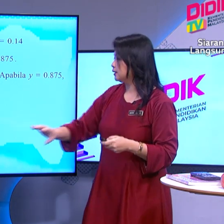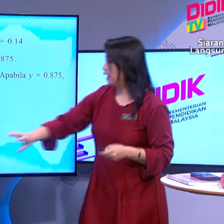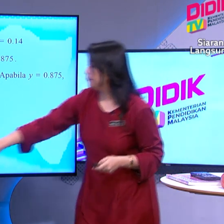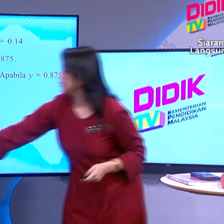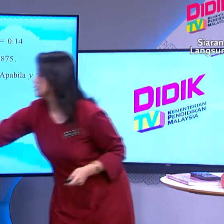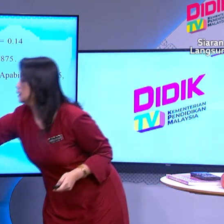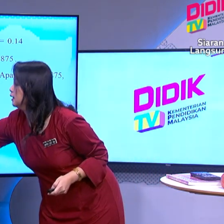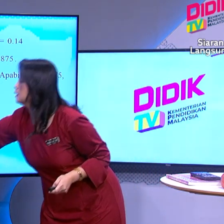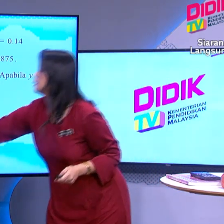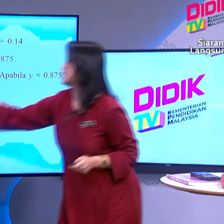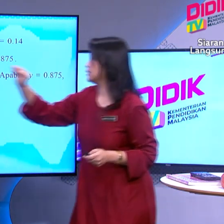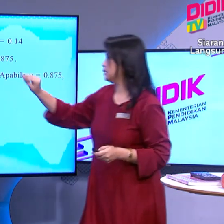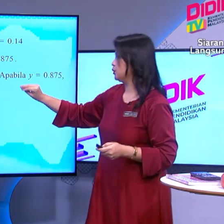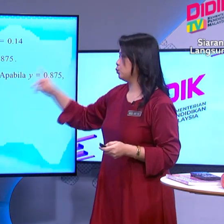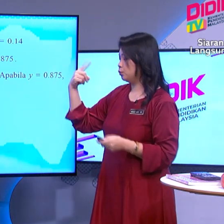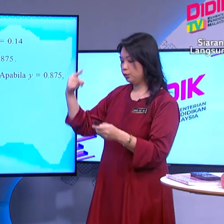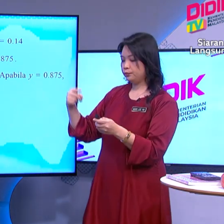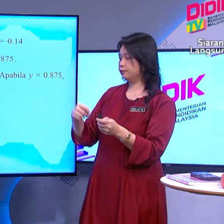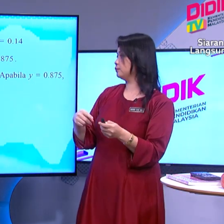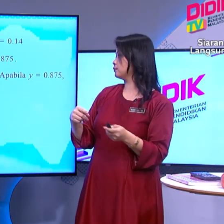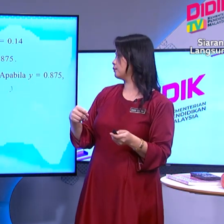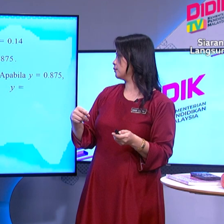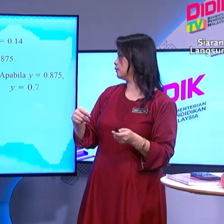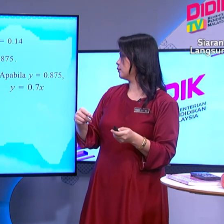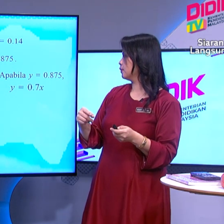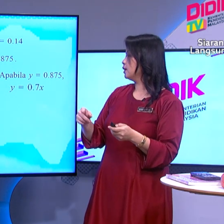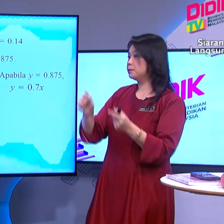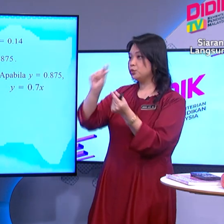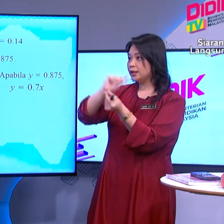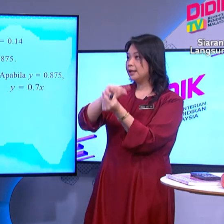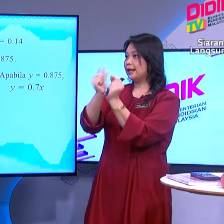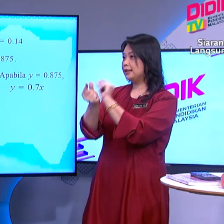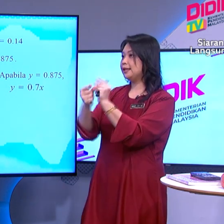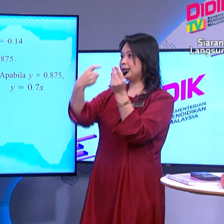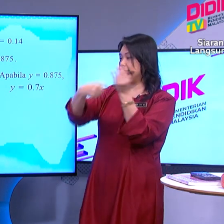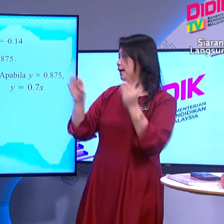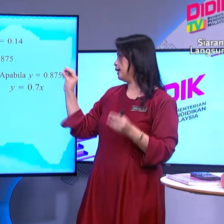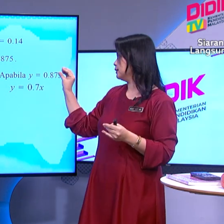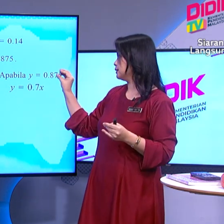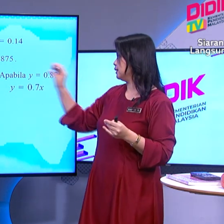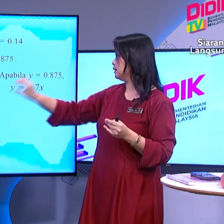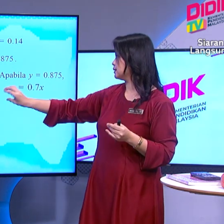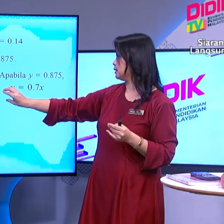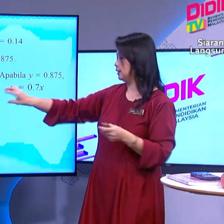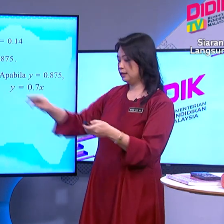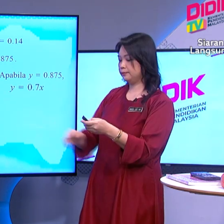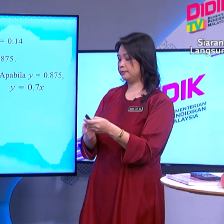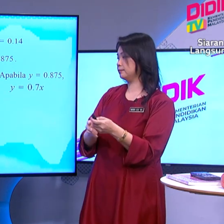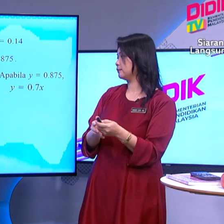kita ambil disini letak disini dulu Hai Maksude gantikan nilai sini ke sini